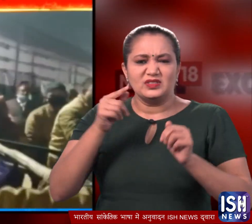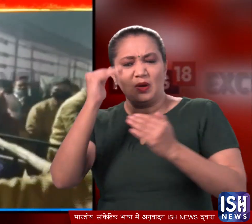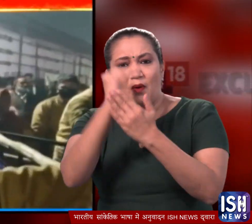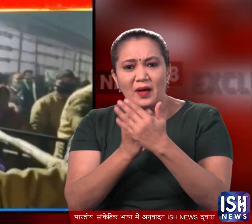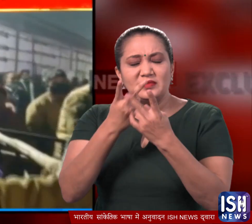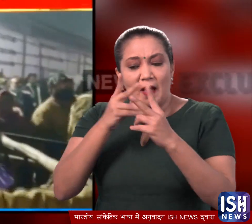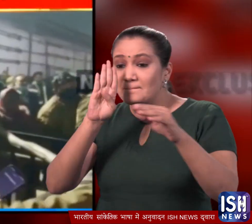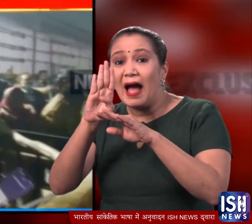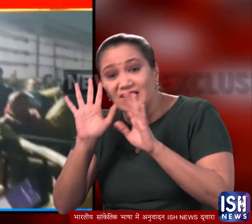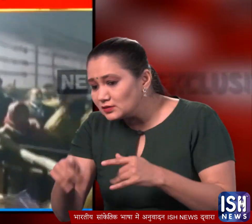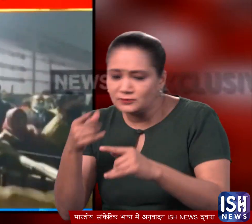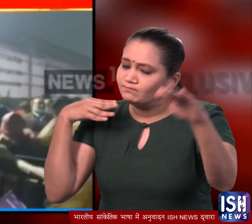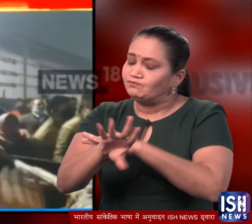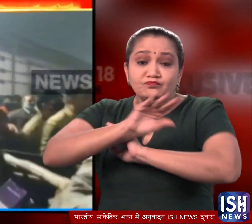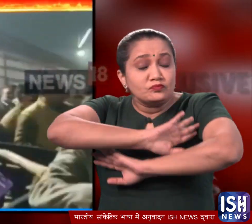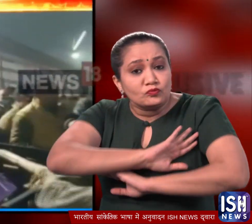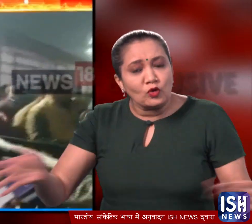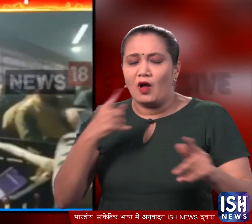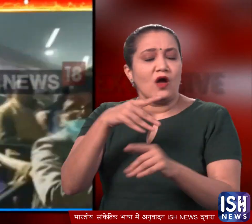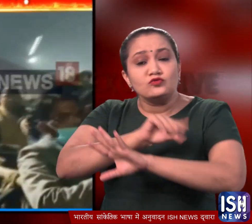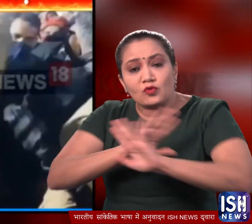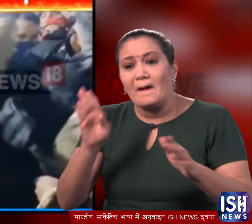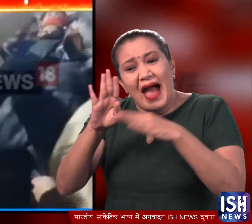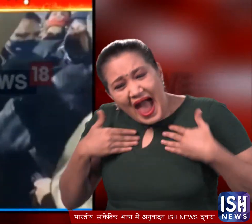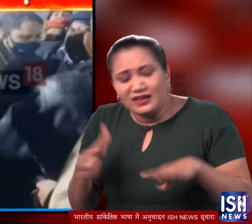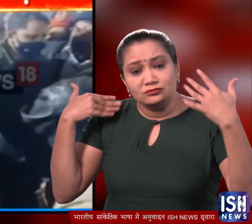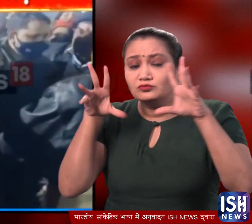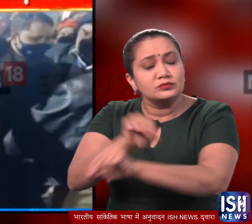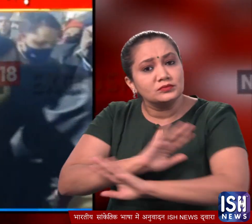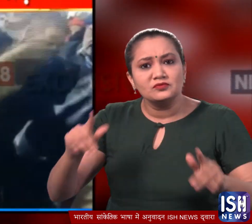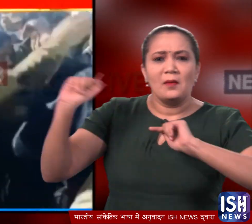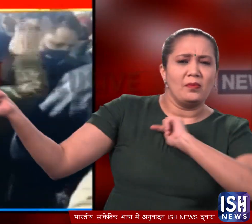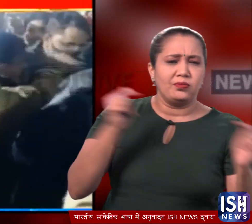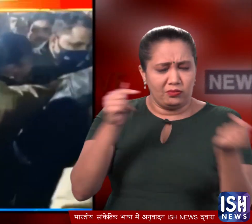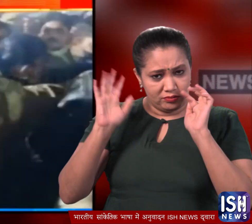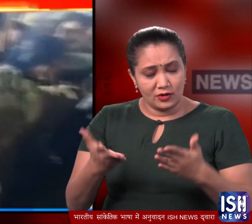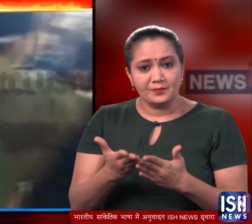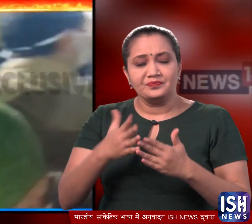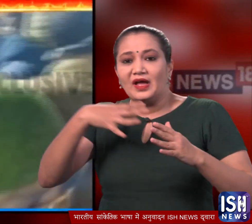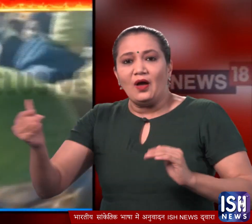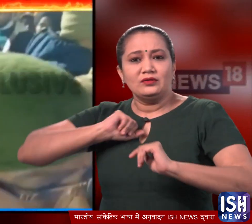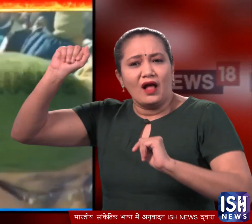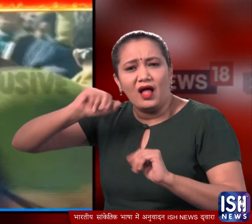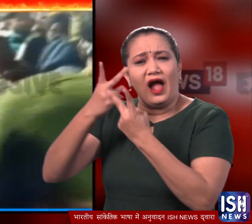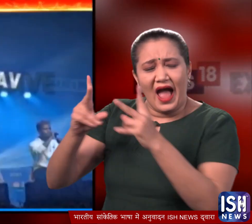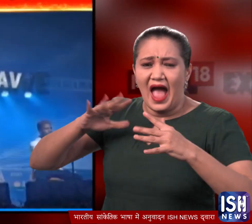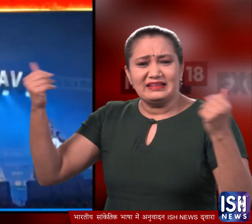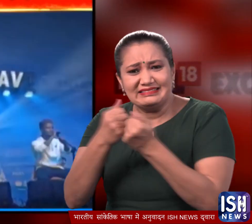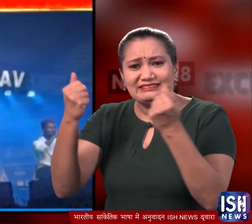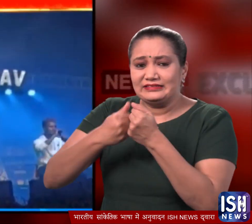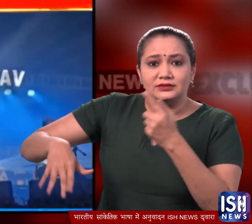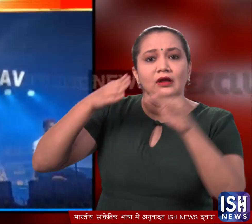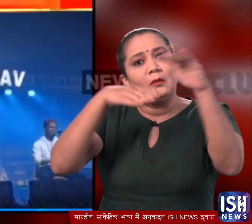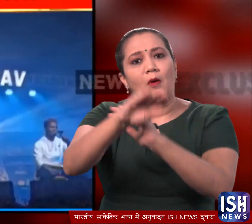कार्यक्रम देखने के लिए पास लेकर आए लोगों को भी अंदर घुसने से रोकने लगे, जिसकी वजह से कई लोग बहस करते नजर आए। बाहर हंगामे जैसा माहौल रहा तो